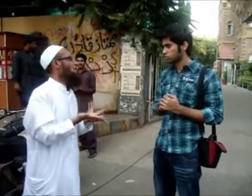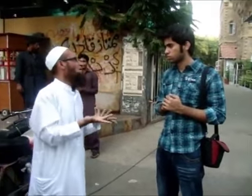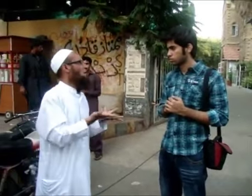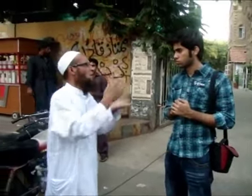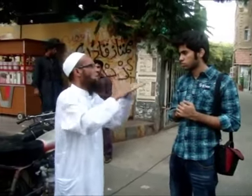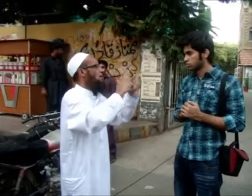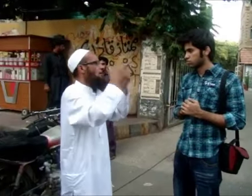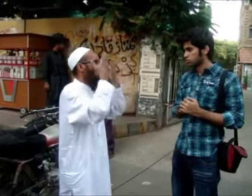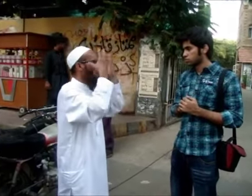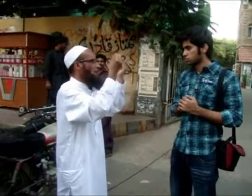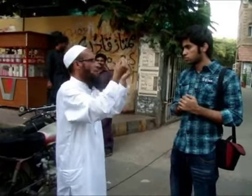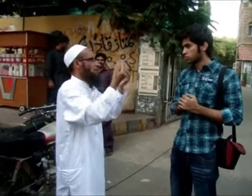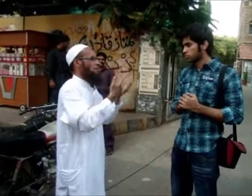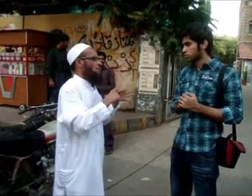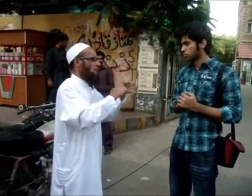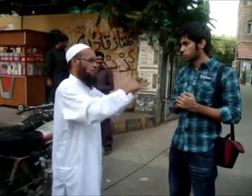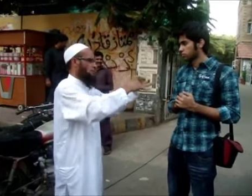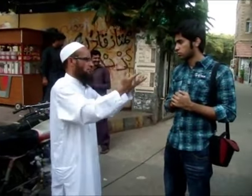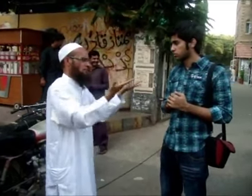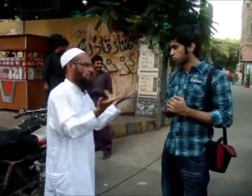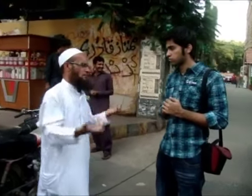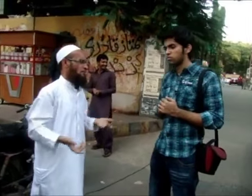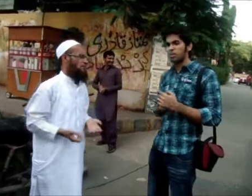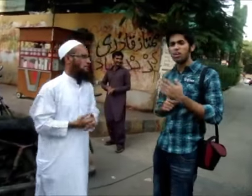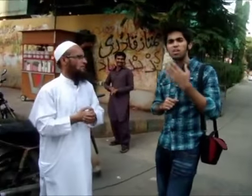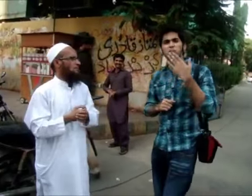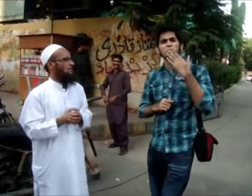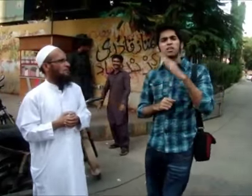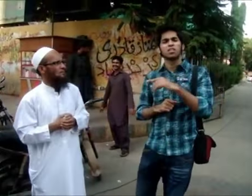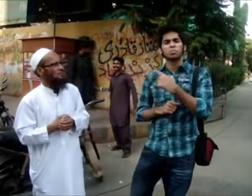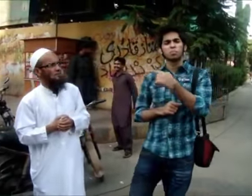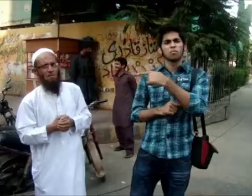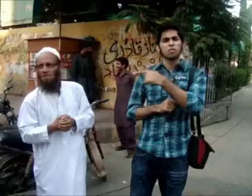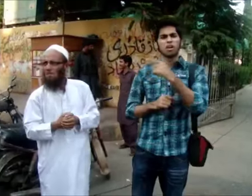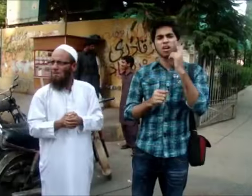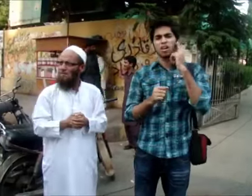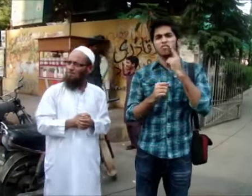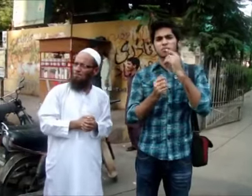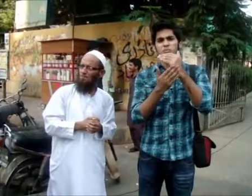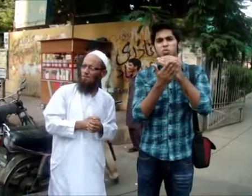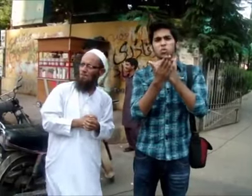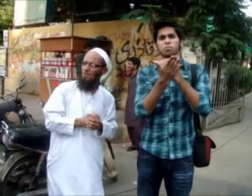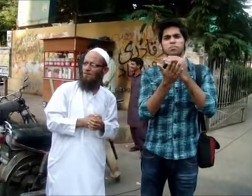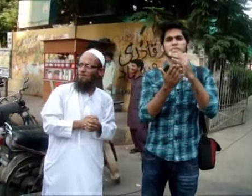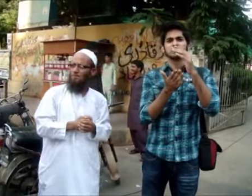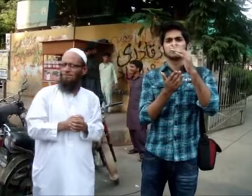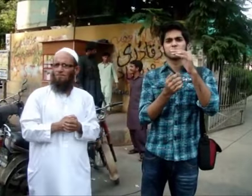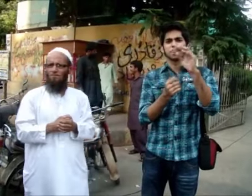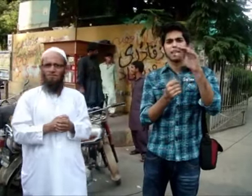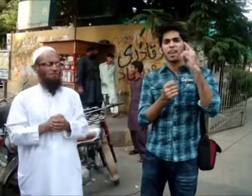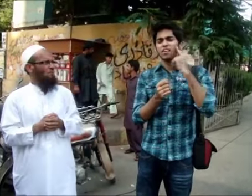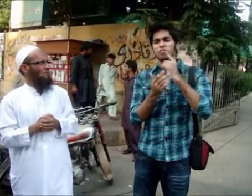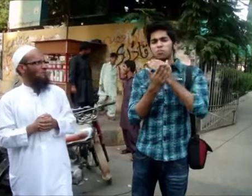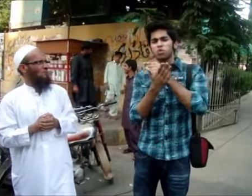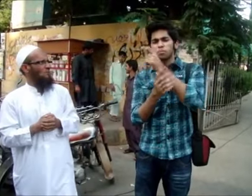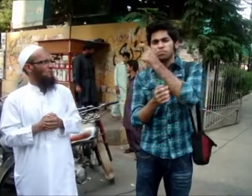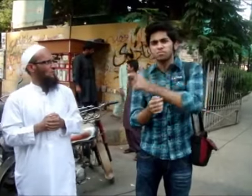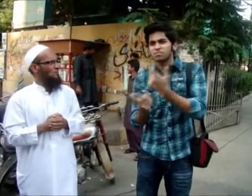खटक साहब से नबी अहमद साहब मरहूम मेरा साधु में रहा अवान साहब और तमाम दोस्त अच्छे लोग हैं, काम कर रहा है,